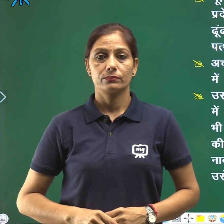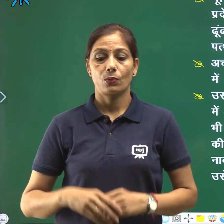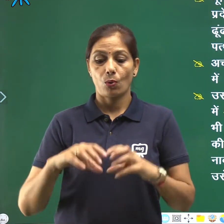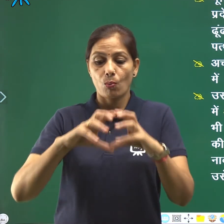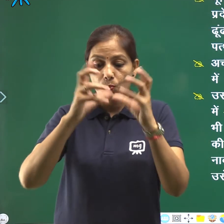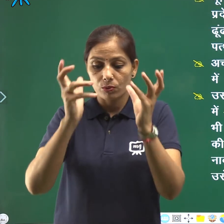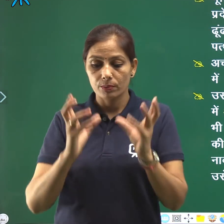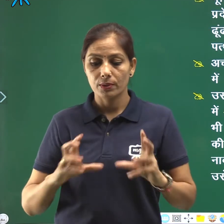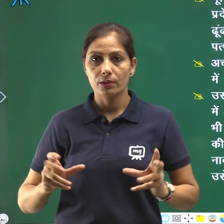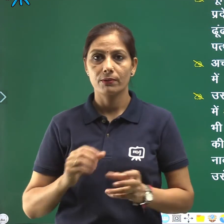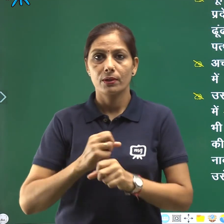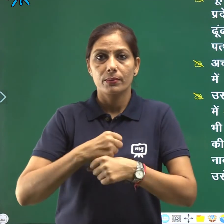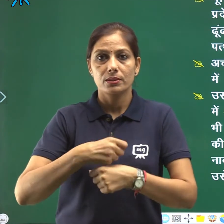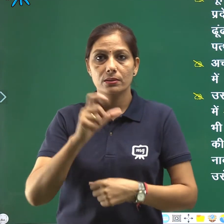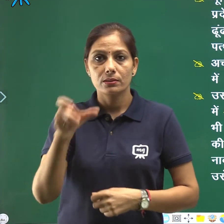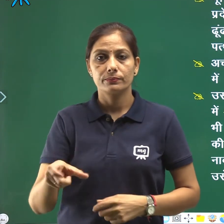मूर्तिकार